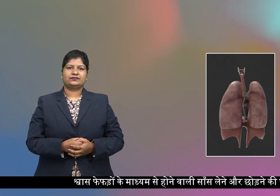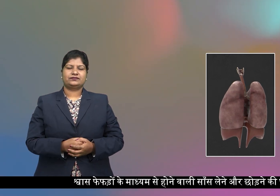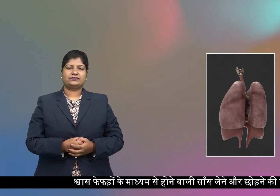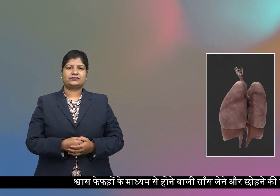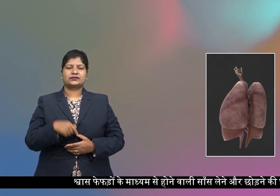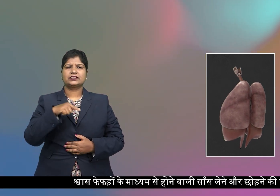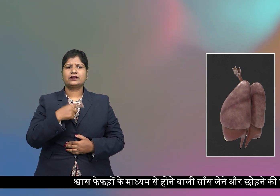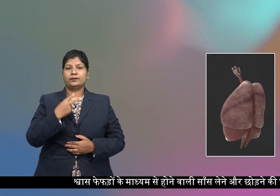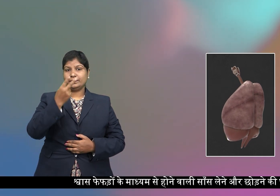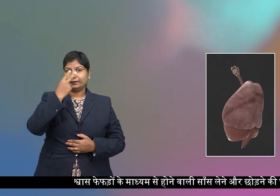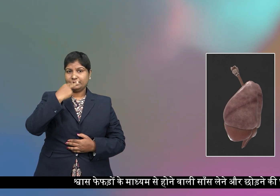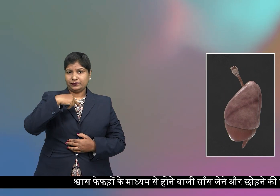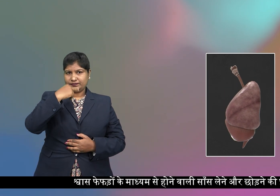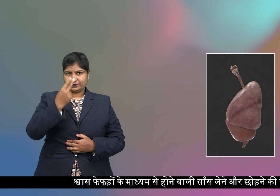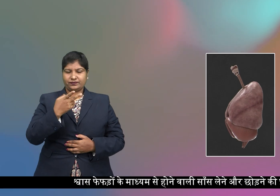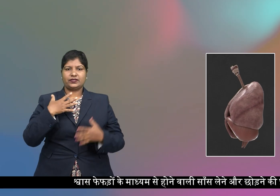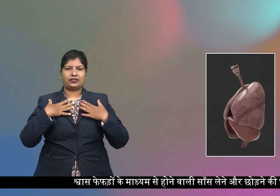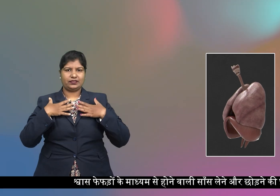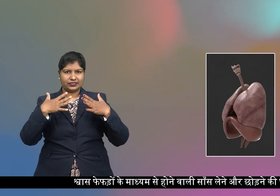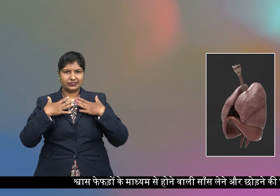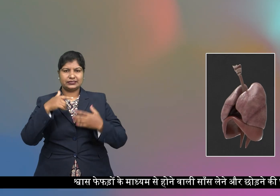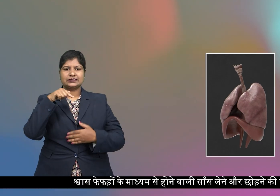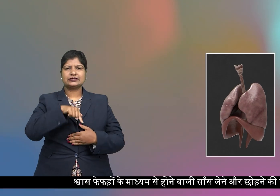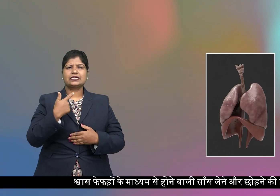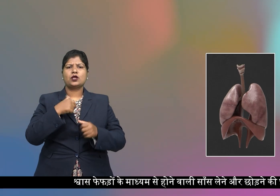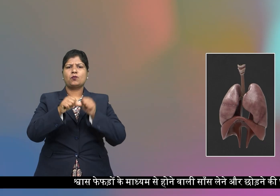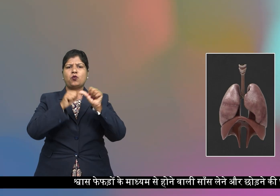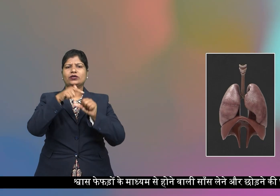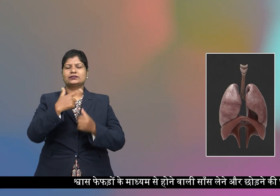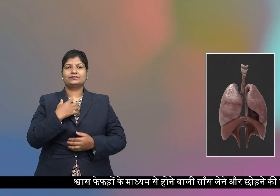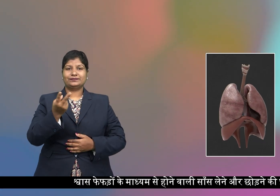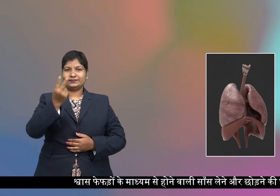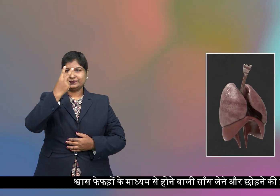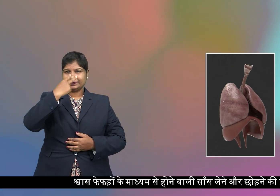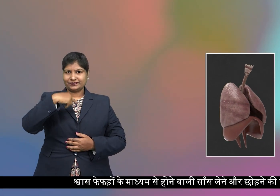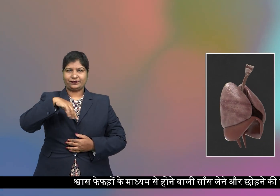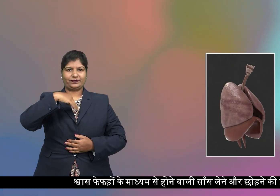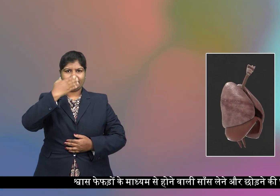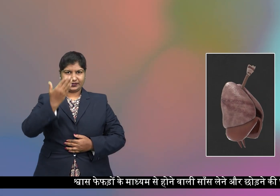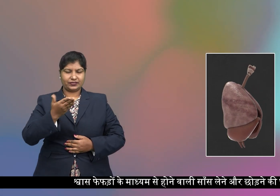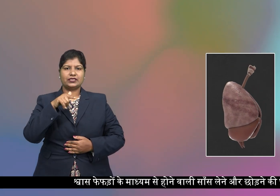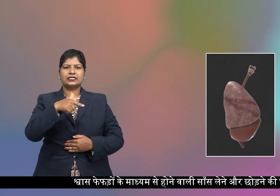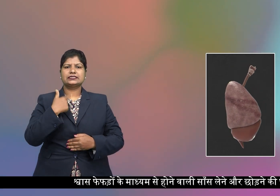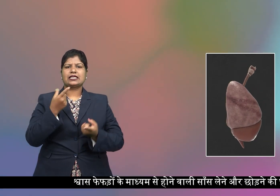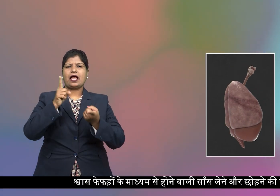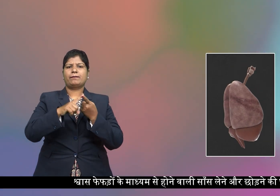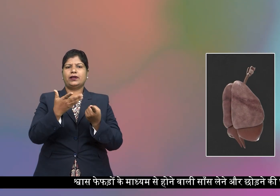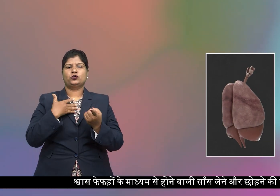श्वसन फेफड़ों के माध्यम से होने वाले सांस लेने और छोड़ने की प्रक्रिया है।